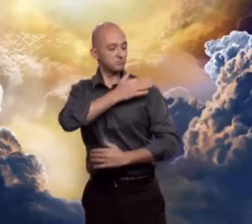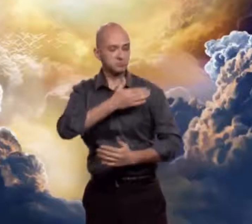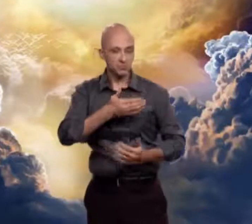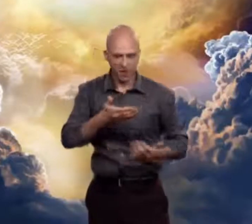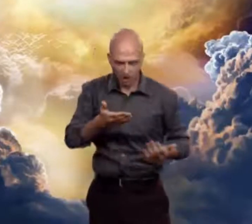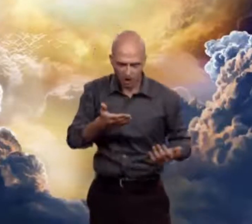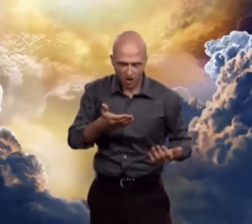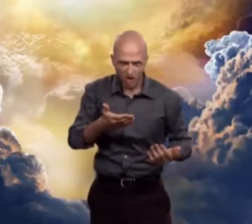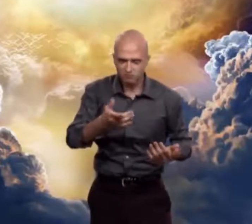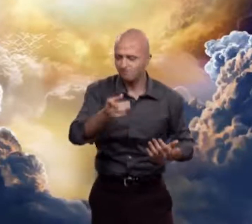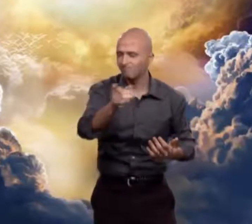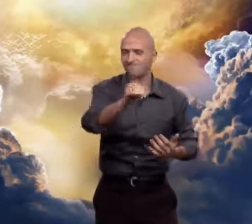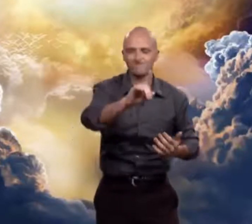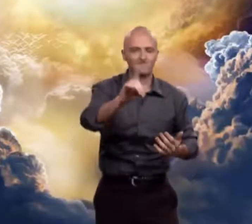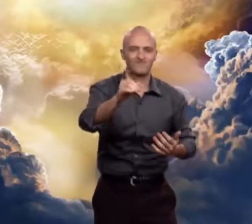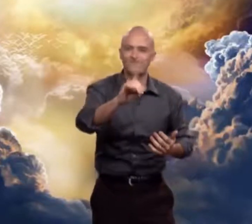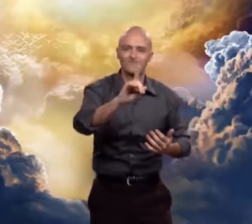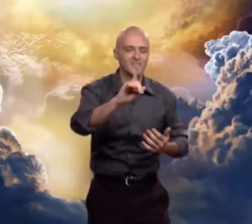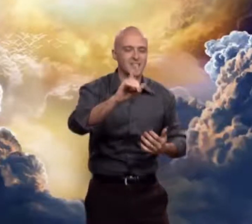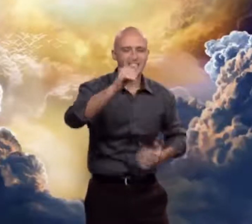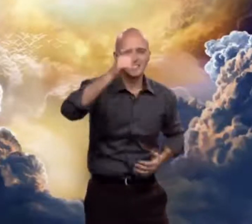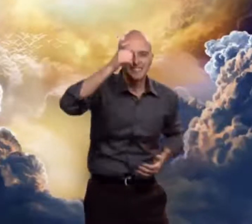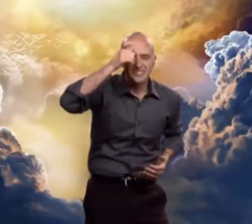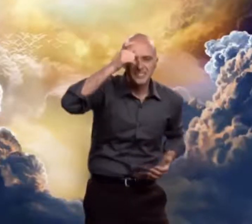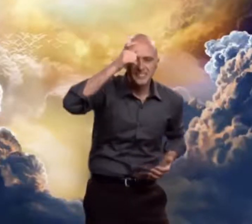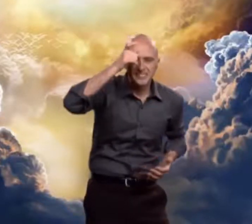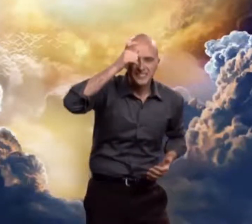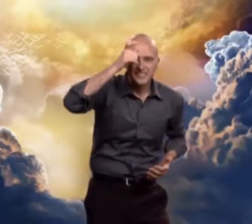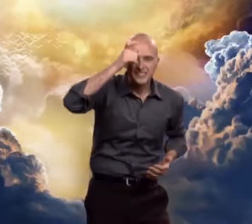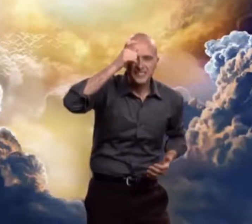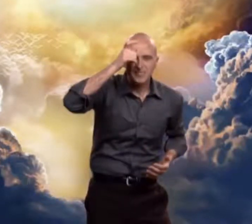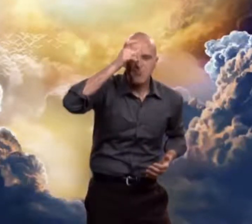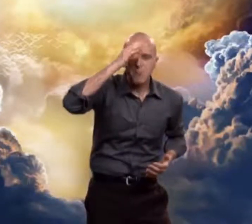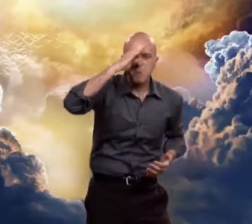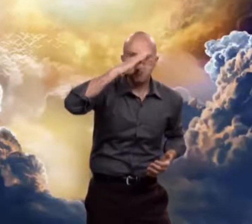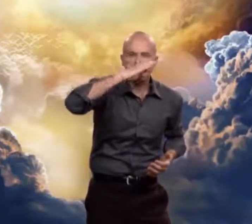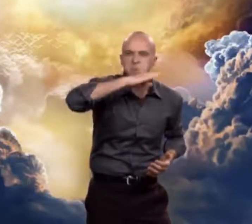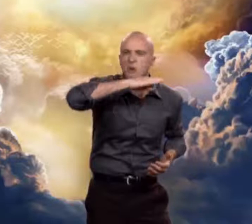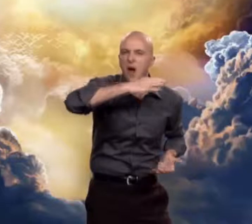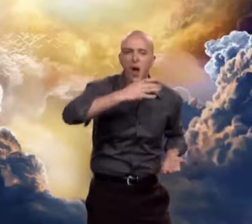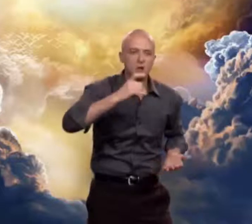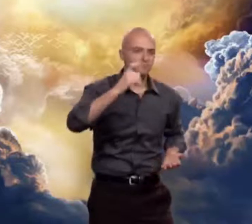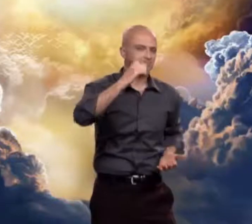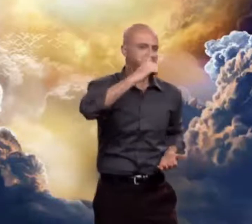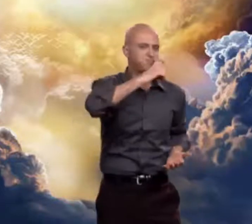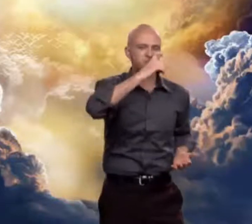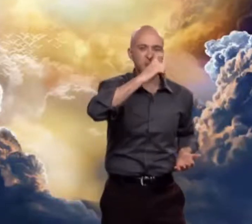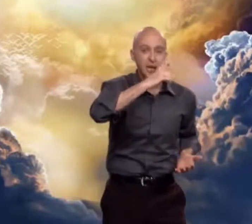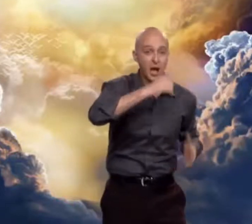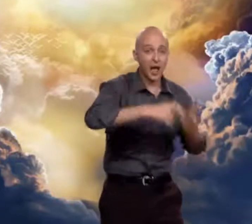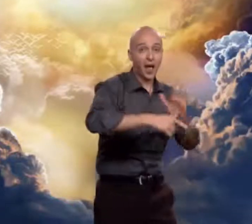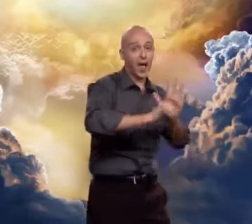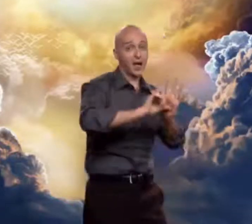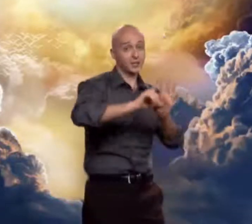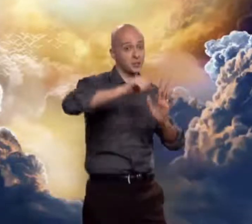envolvia em mistério e, por meio de astuta perversão, lançava dúvida às mais claras afirmações de